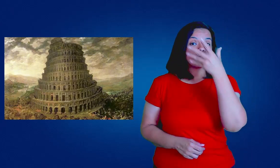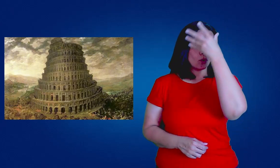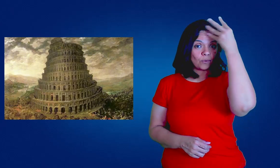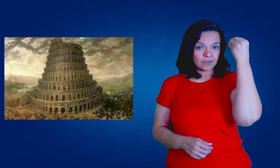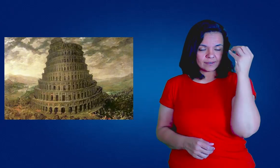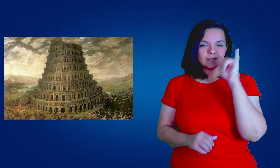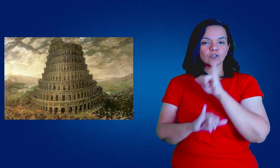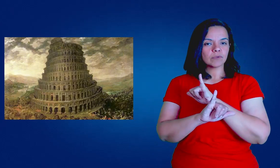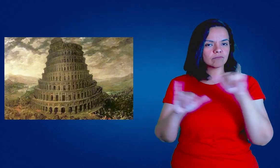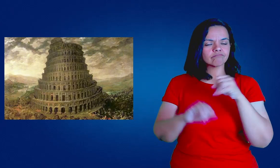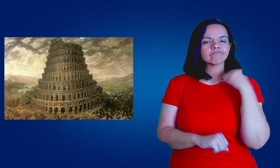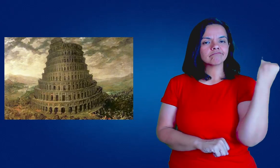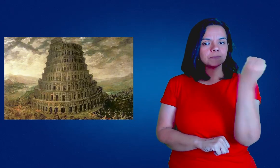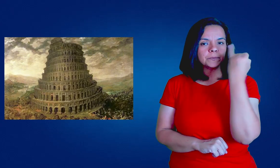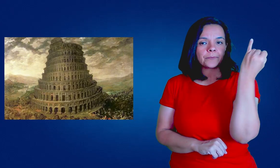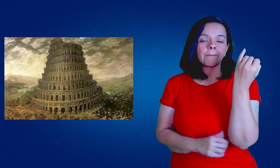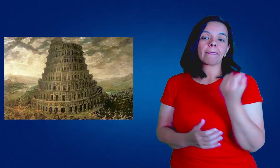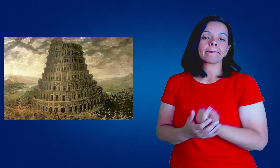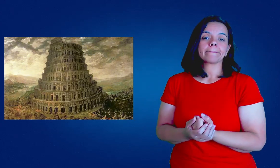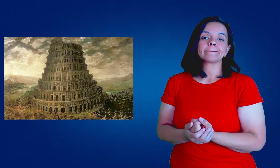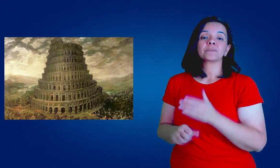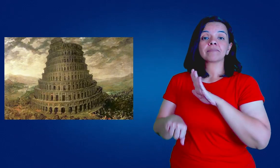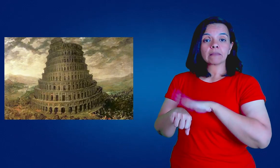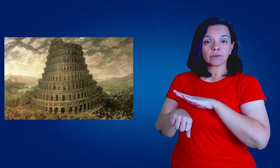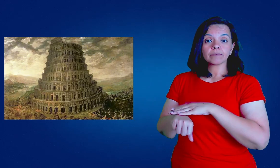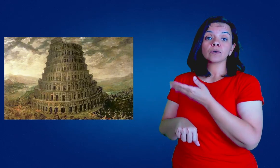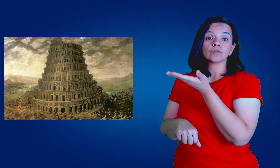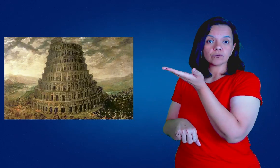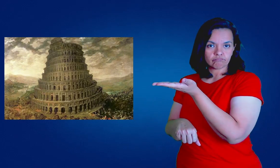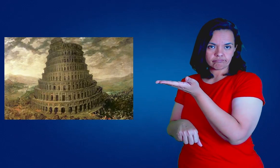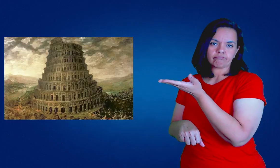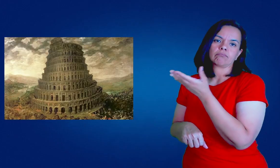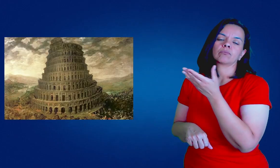Lembra dessa história? Tem uma informação importante que eu esqueci.